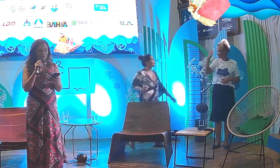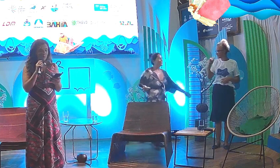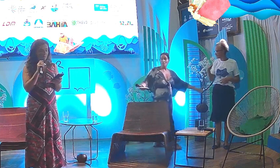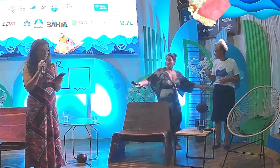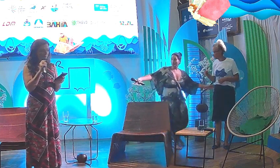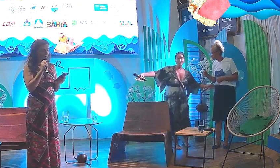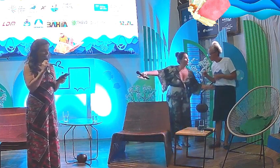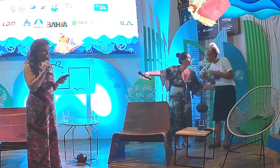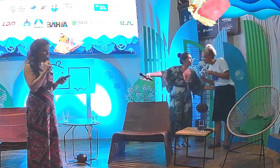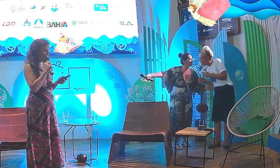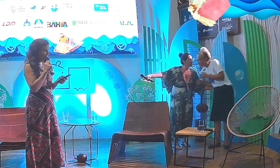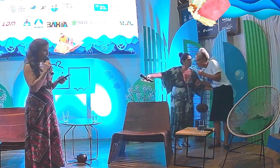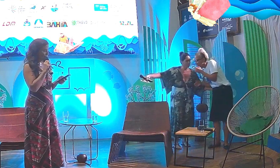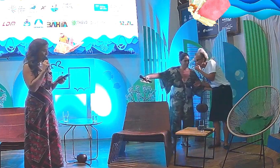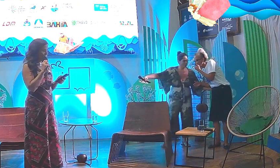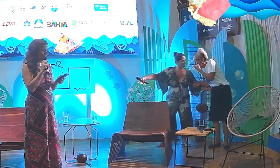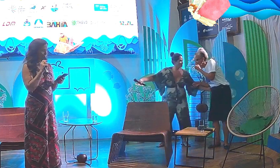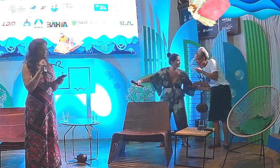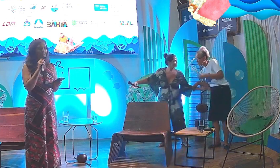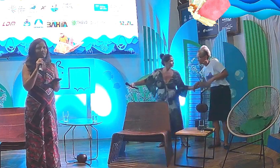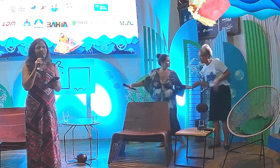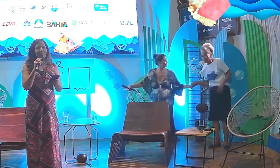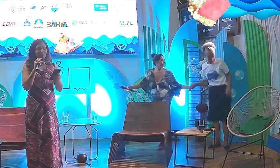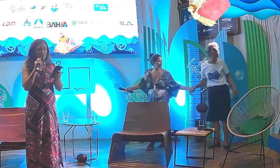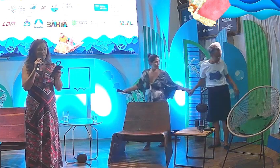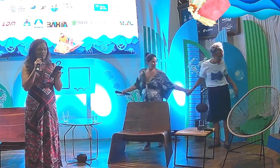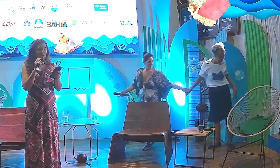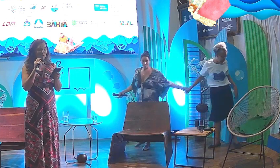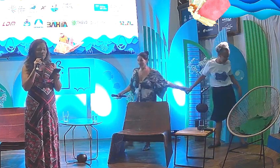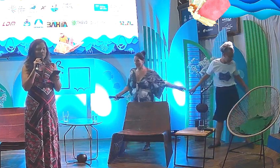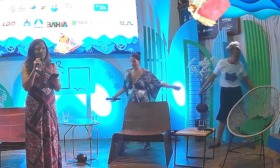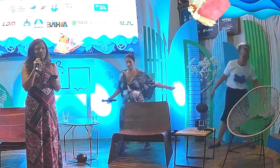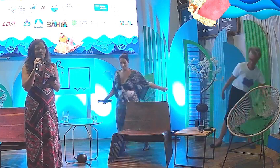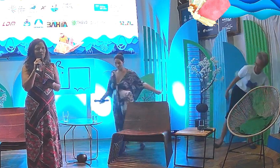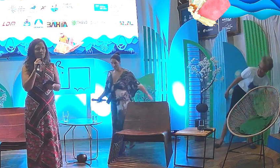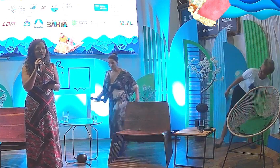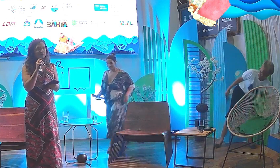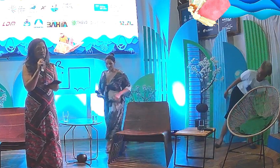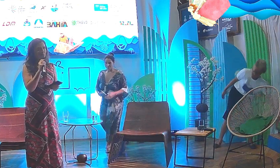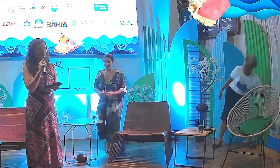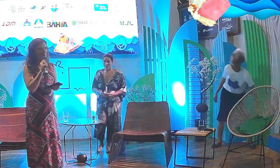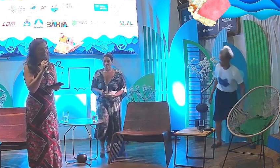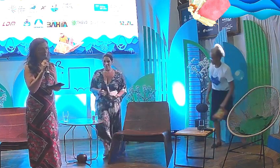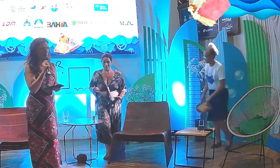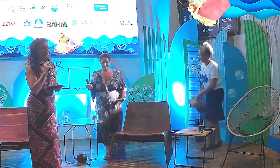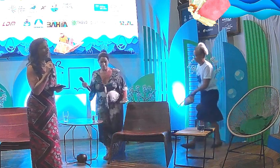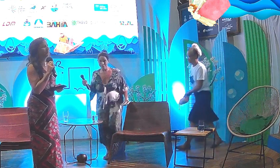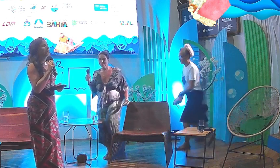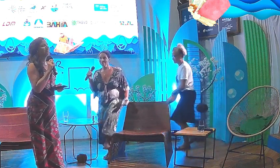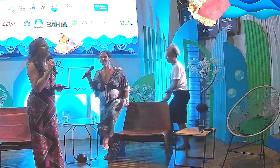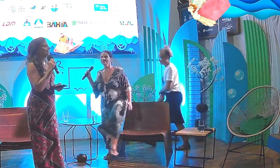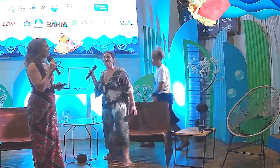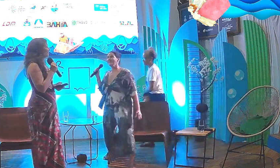vestido vermelho com detalhes azul e branco e um sapato de salto médio marrom.